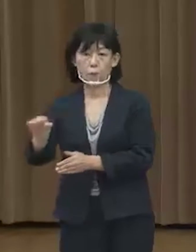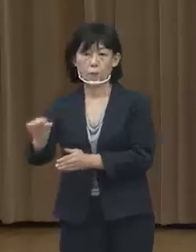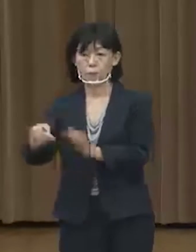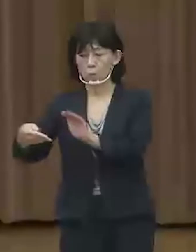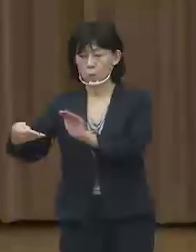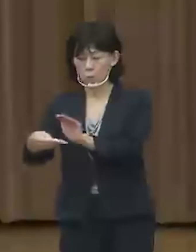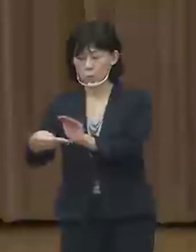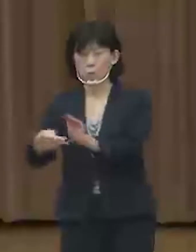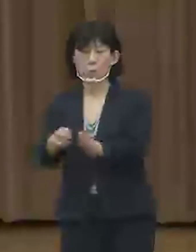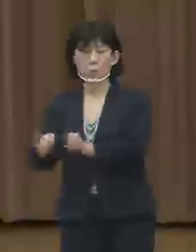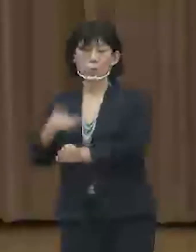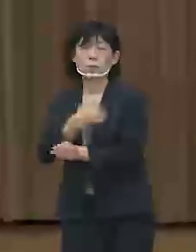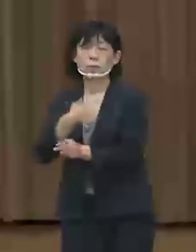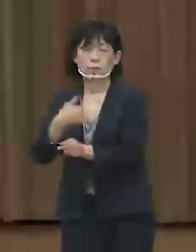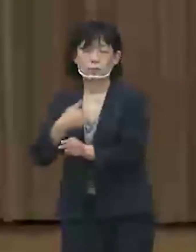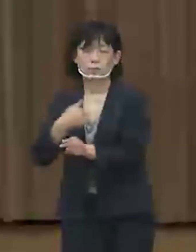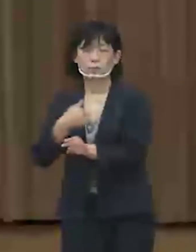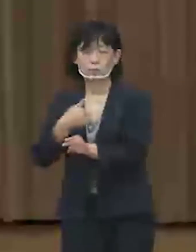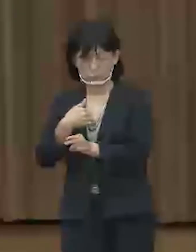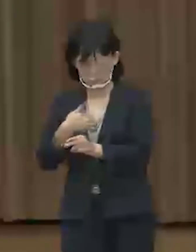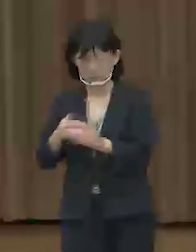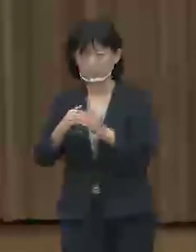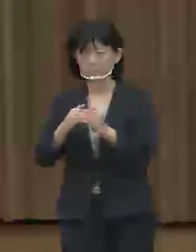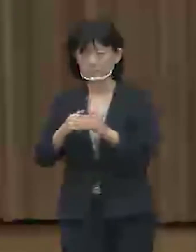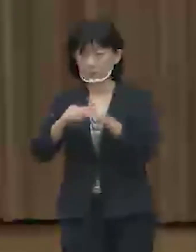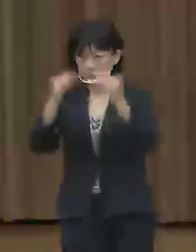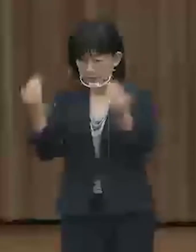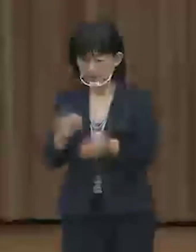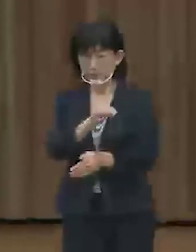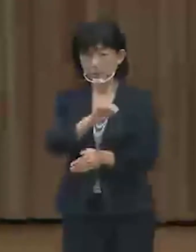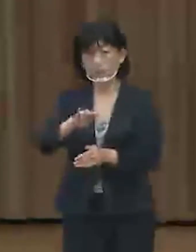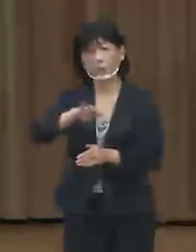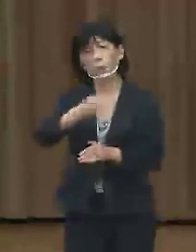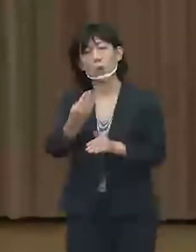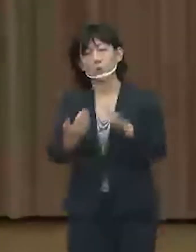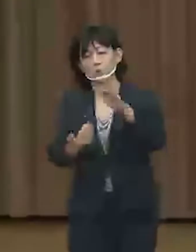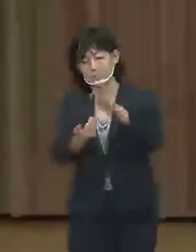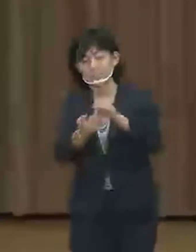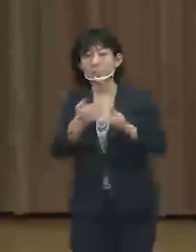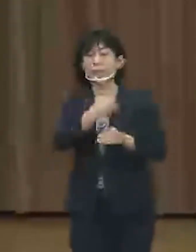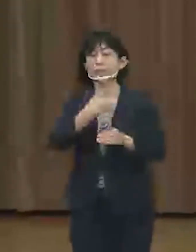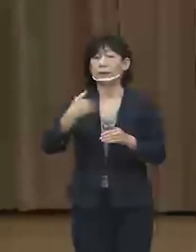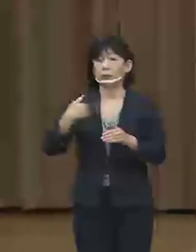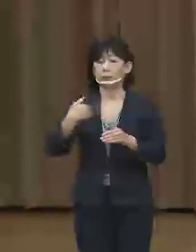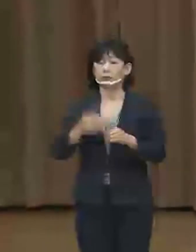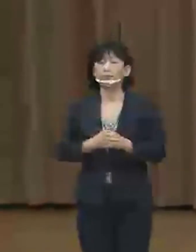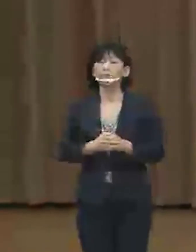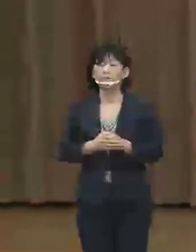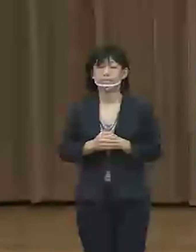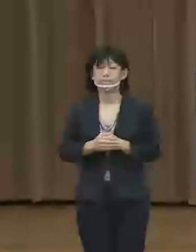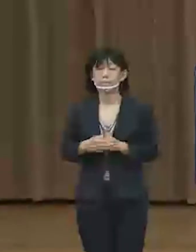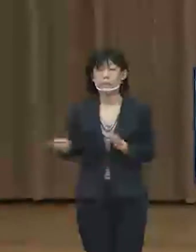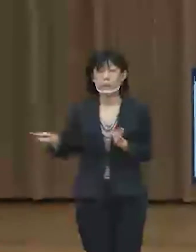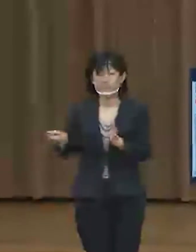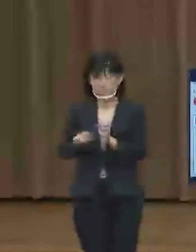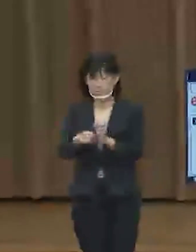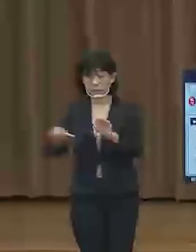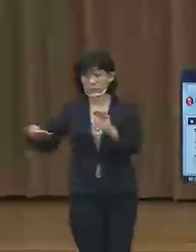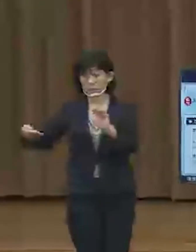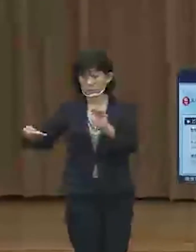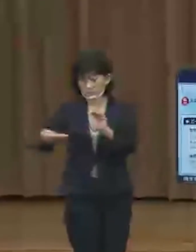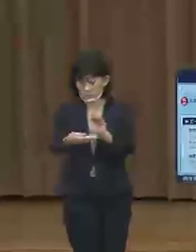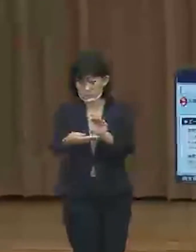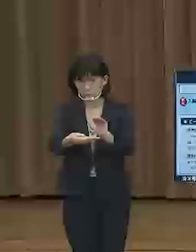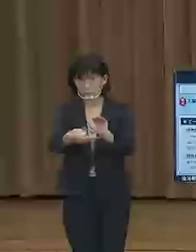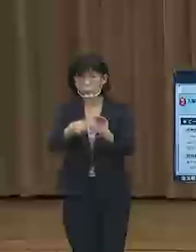備とさせていただきたいと考えています。本事業の趣旨ですけれども、これまで病床の確保は、